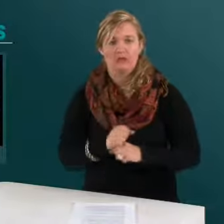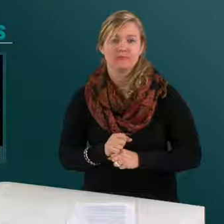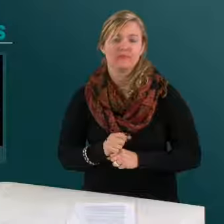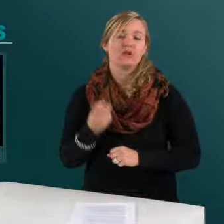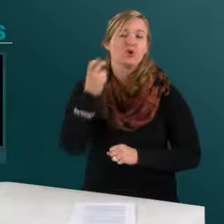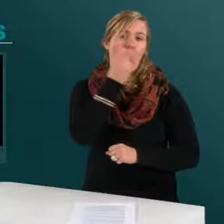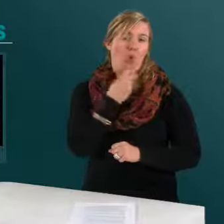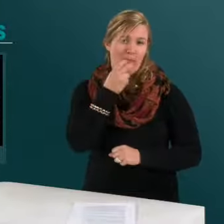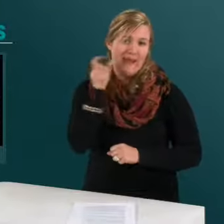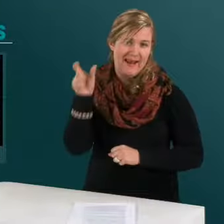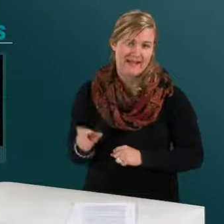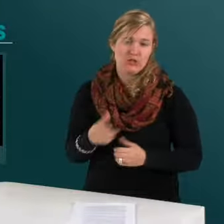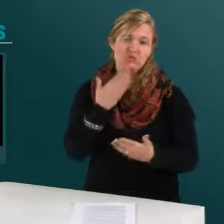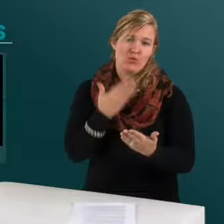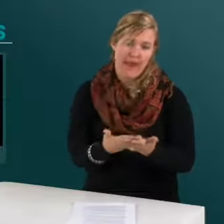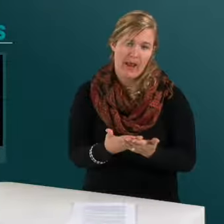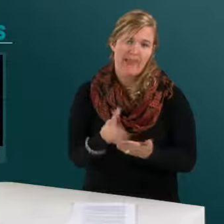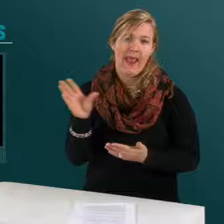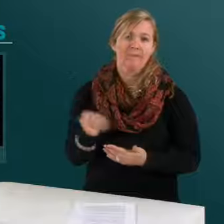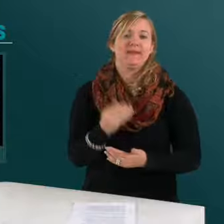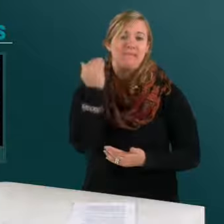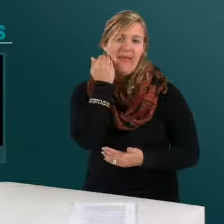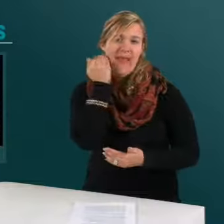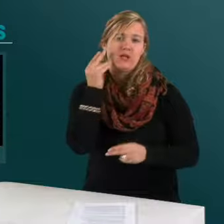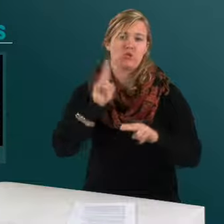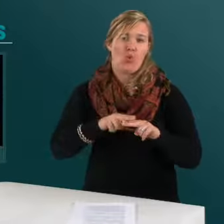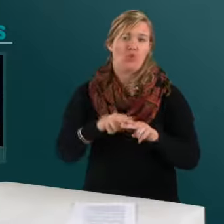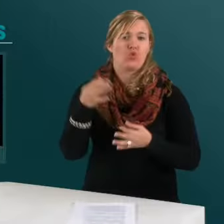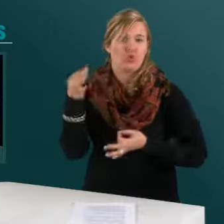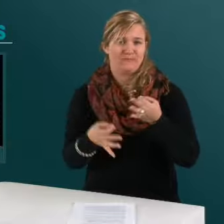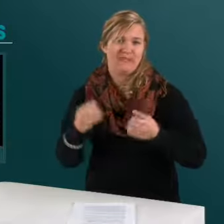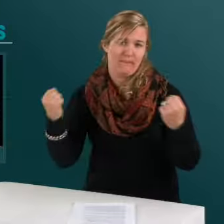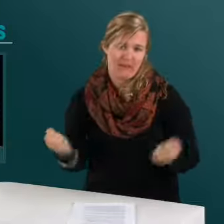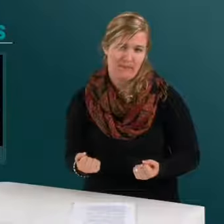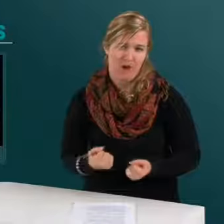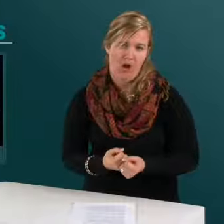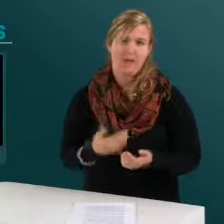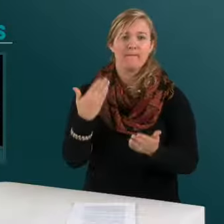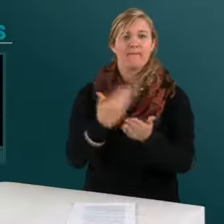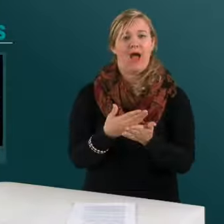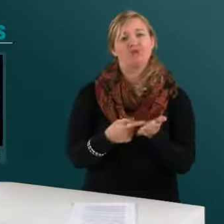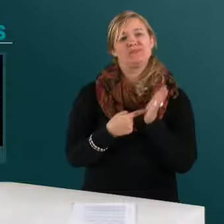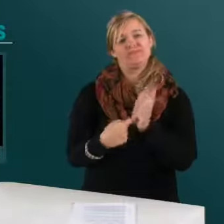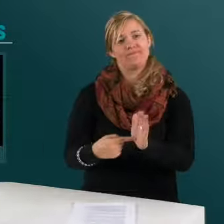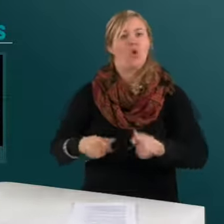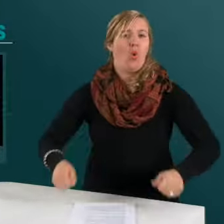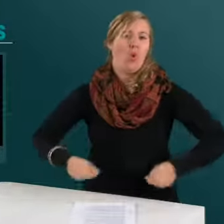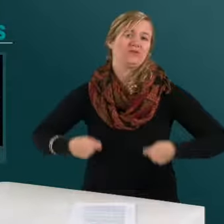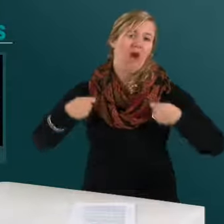der logopäde animierte das mädchen zu doktorspielen er habe sich selber die hosen ausgezogen und